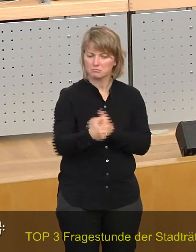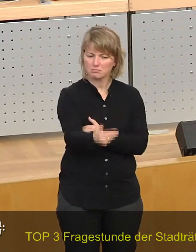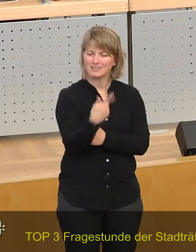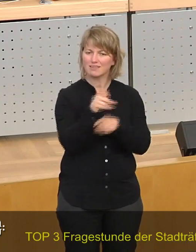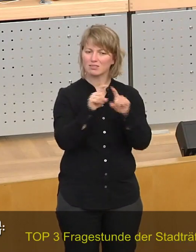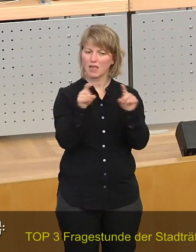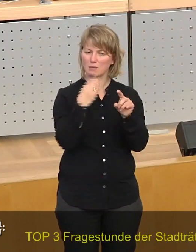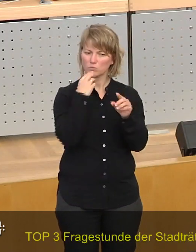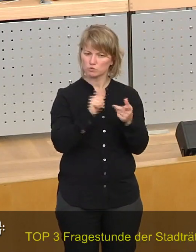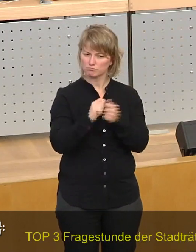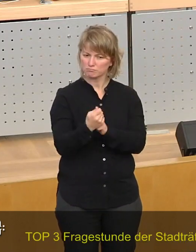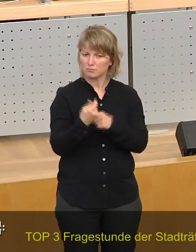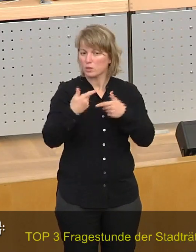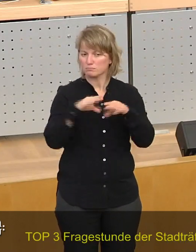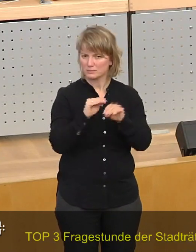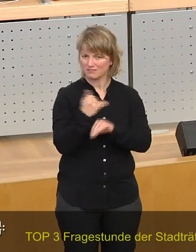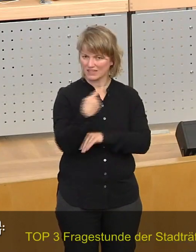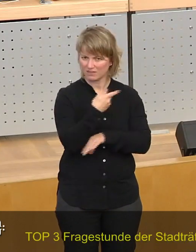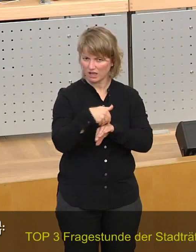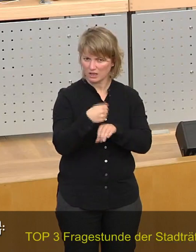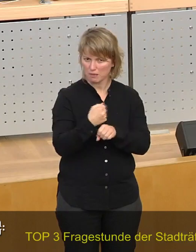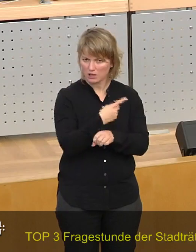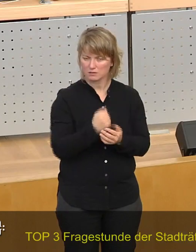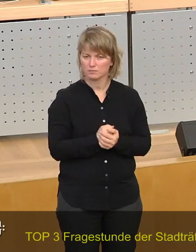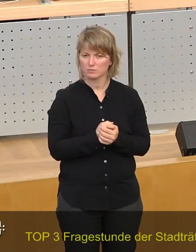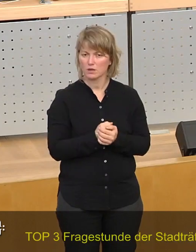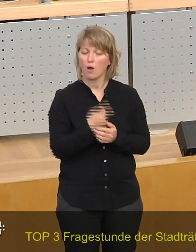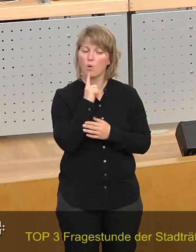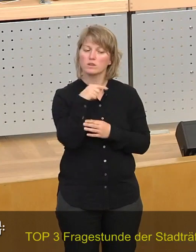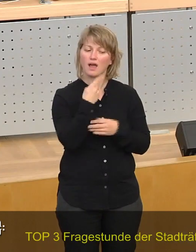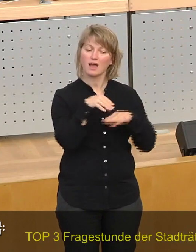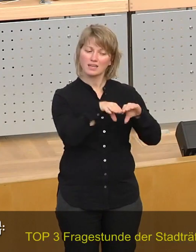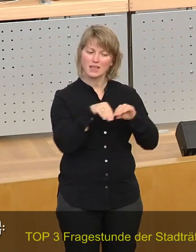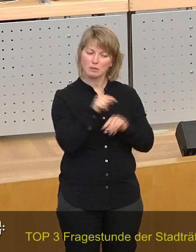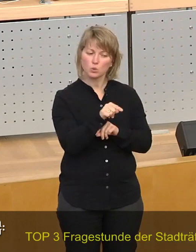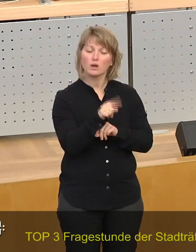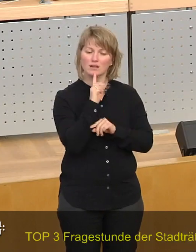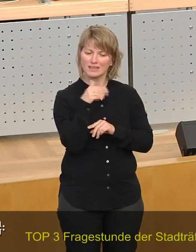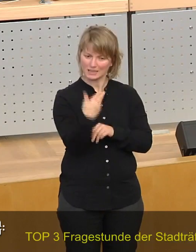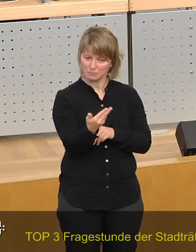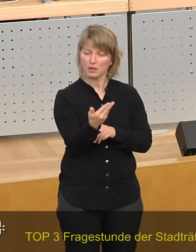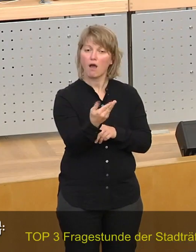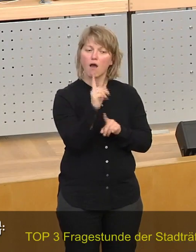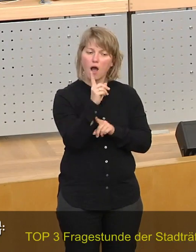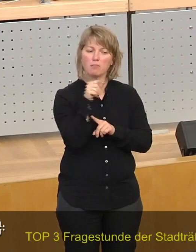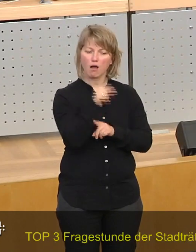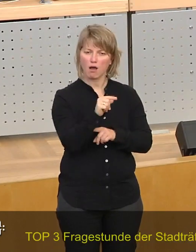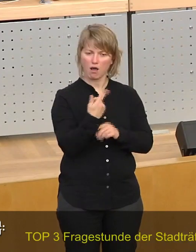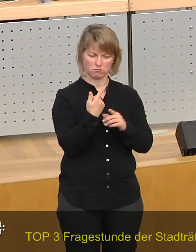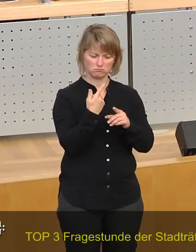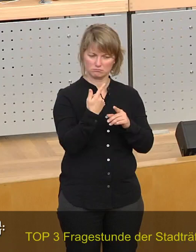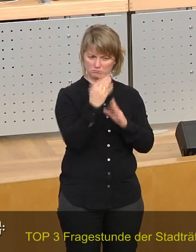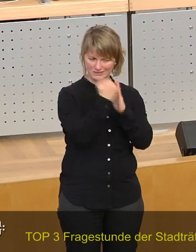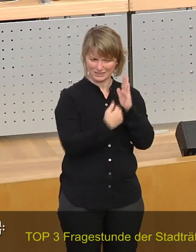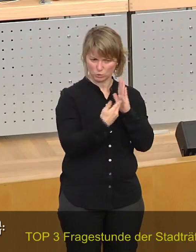zu handhaben, beziehungsweise auf welcher Rechtsgrundlage sollen diese Genehmigungen künftig erteilt werden und welchen zeitlichen Horizont